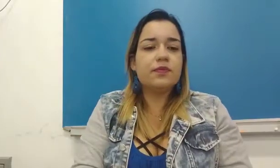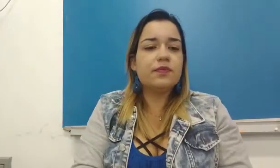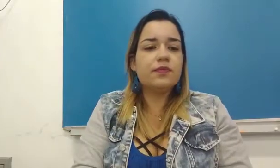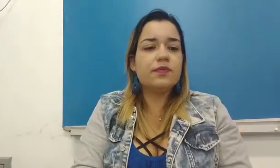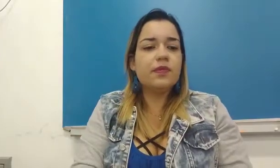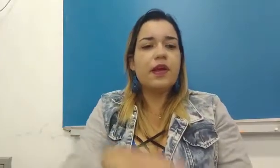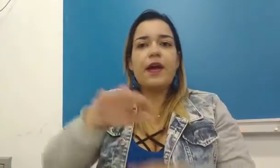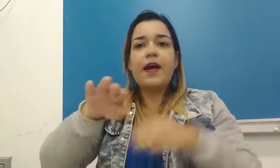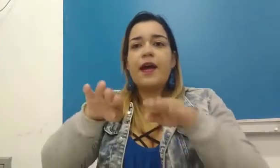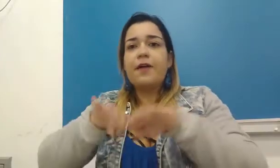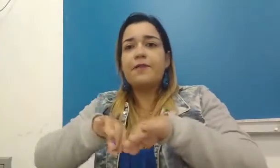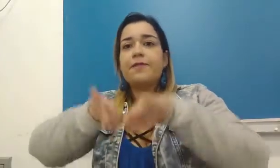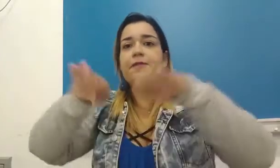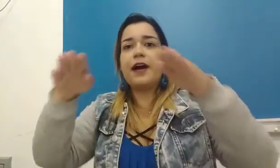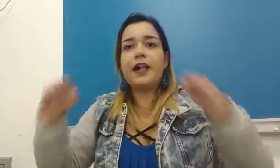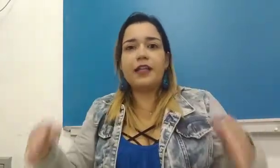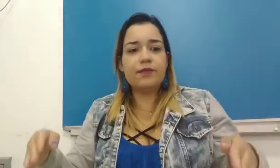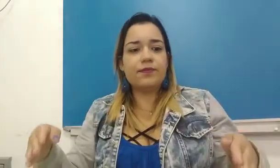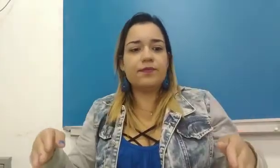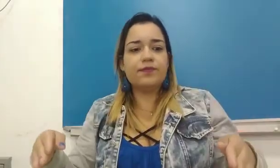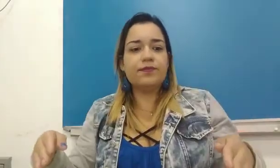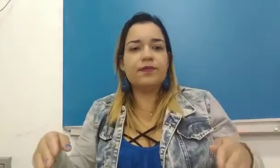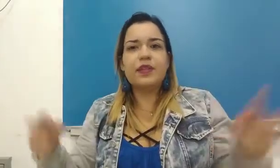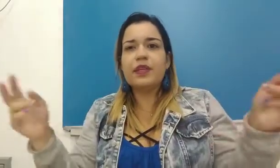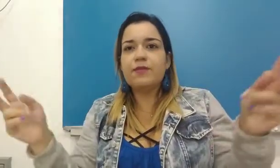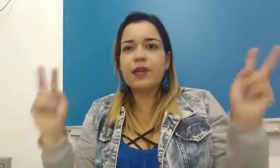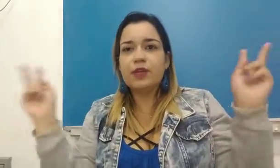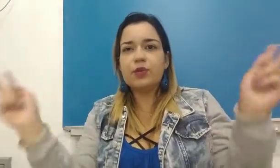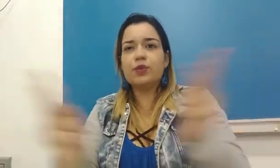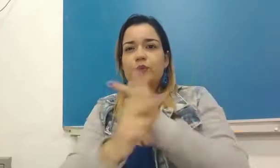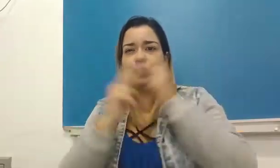vale e vento.